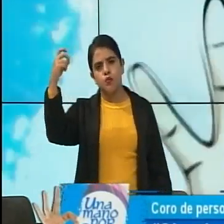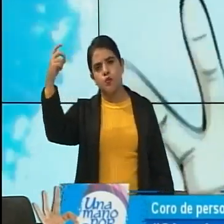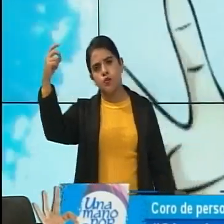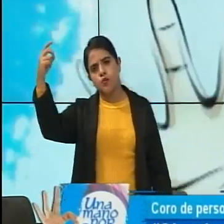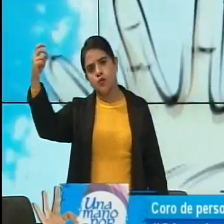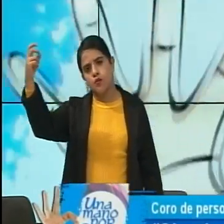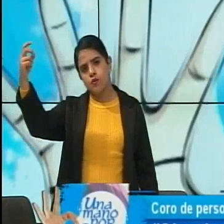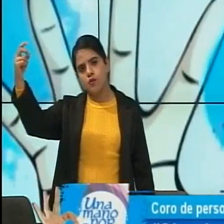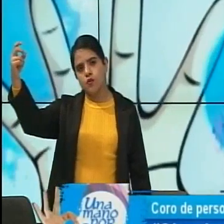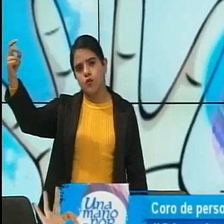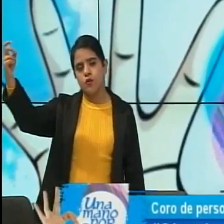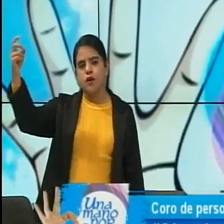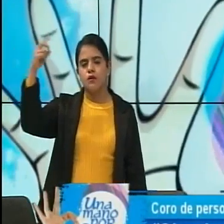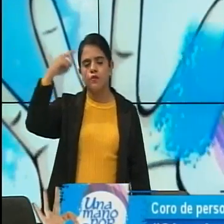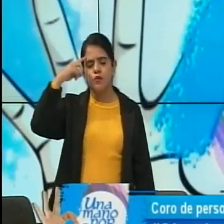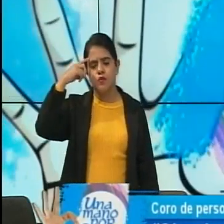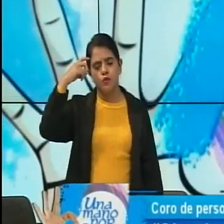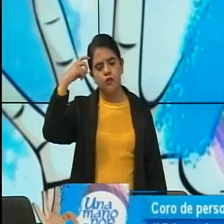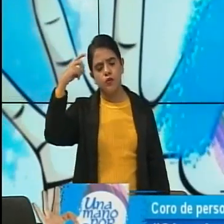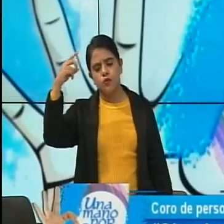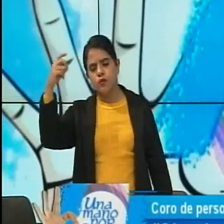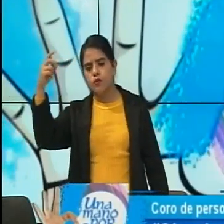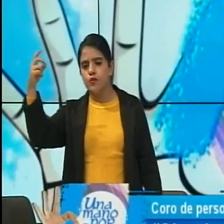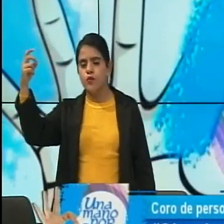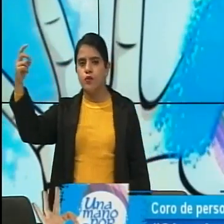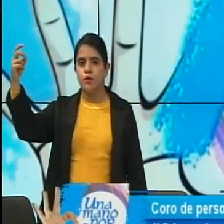Sueña, sueña.